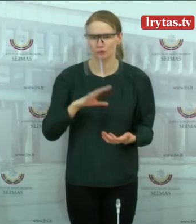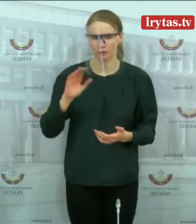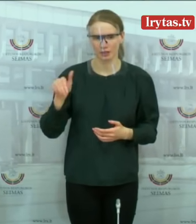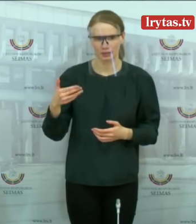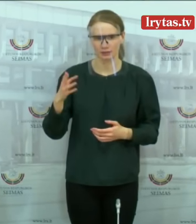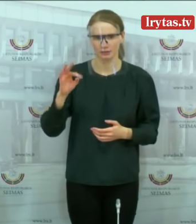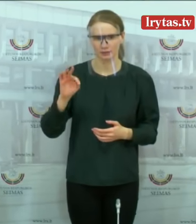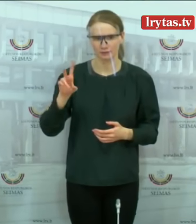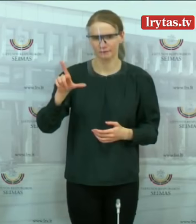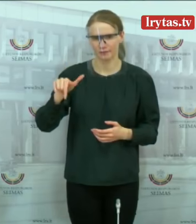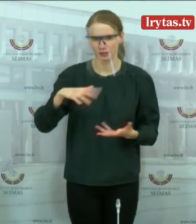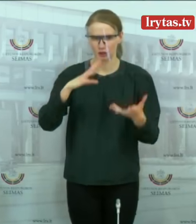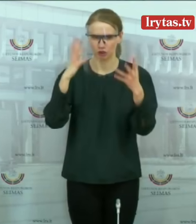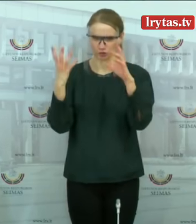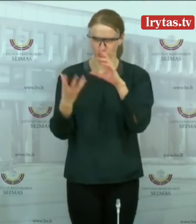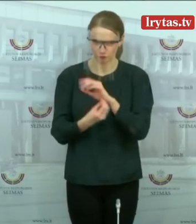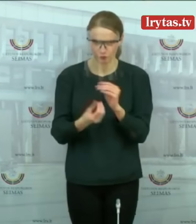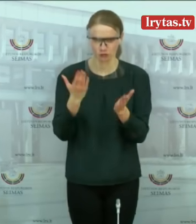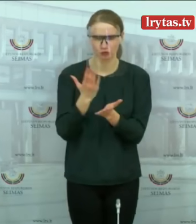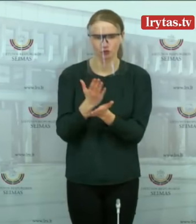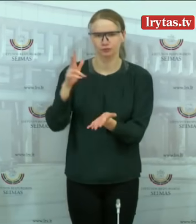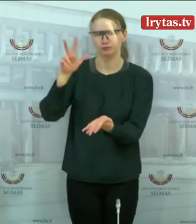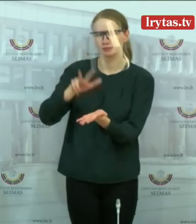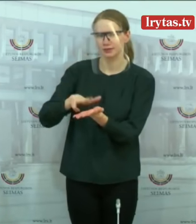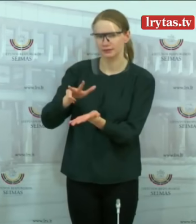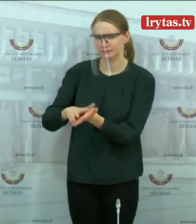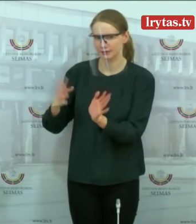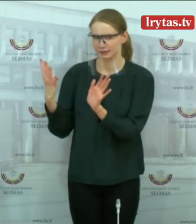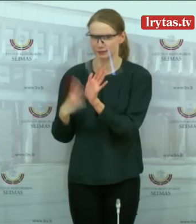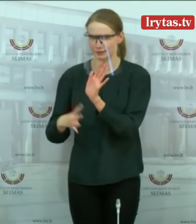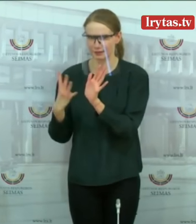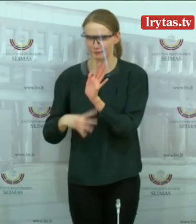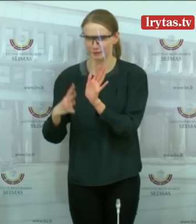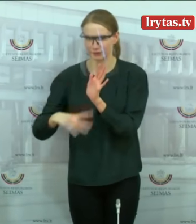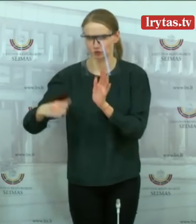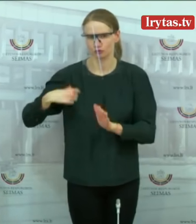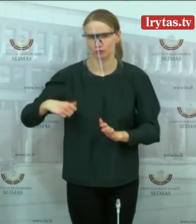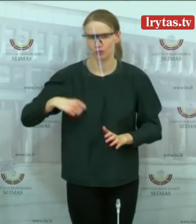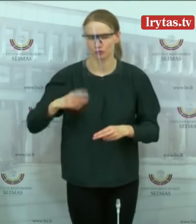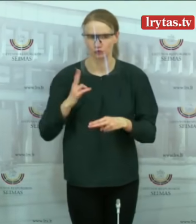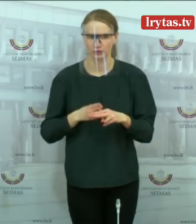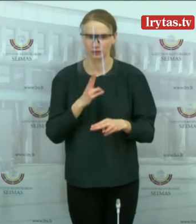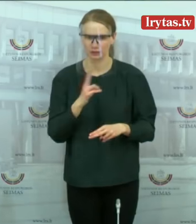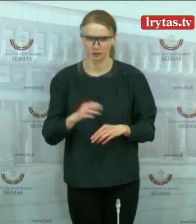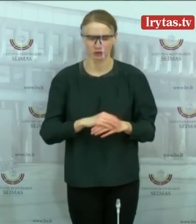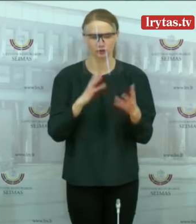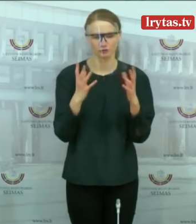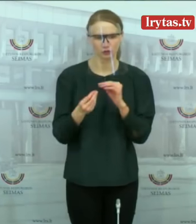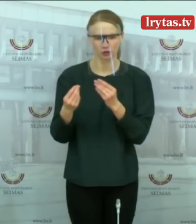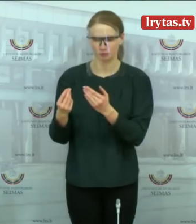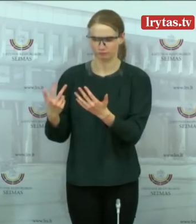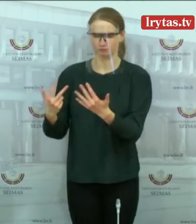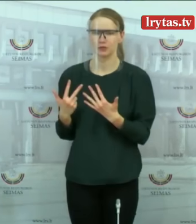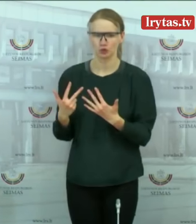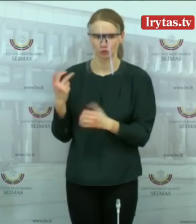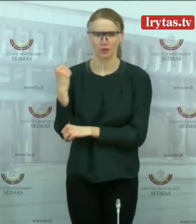pensionate iš viso yra nustatyta, kad sąlytį turėjo 90 pacientų ir 8 darbuotojai, kurie šiuo